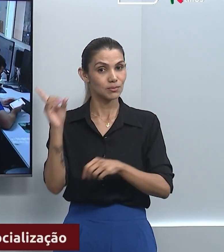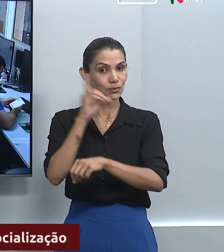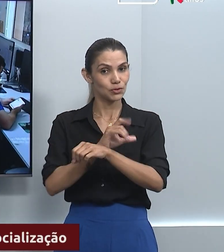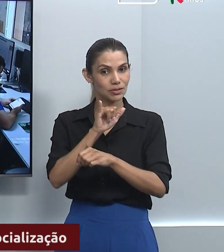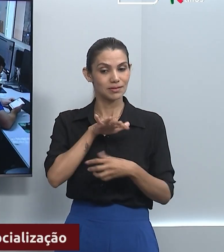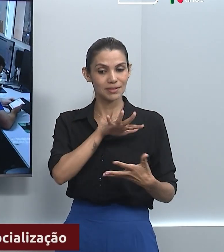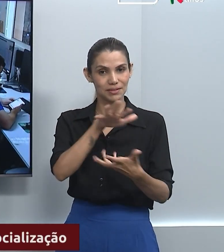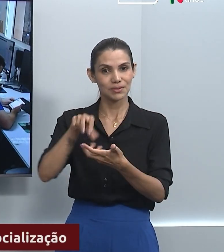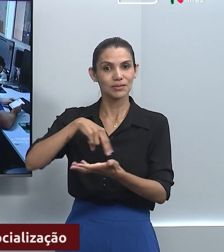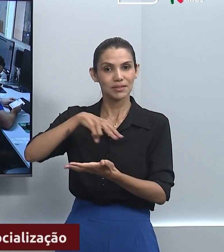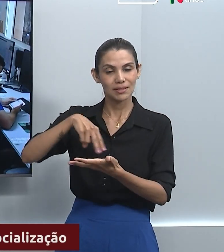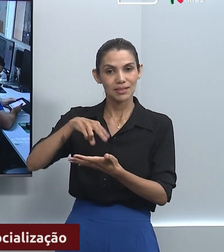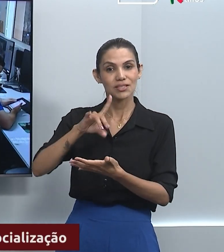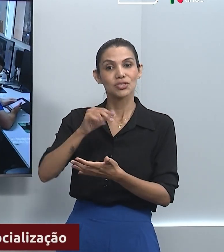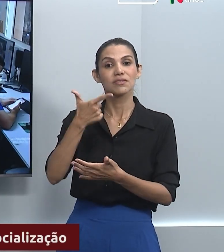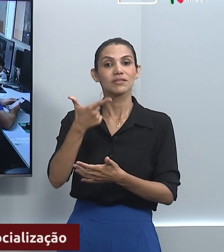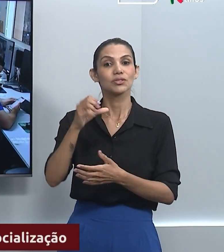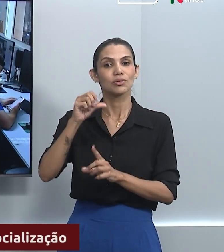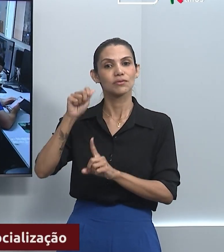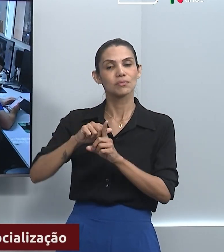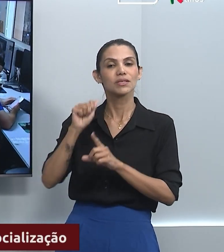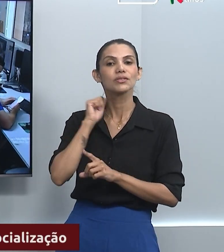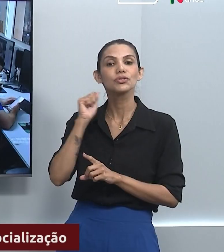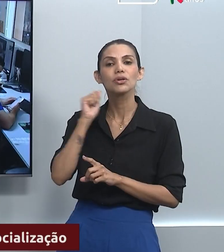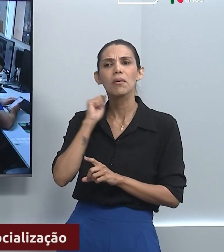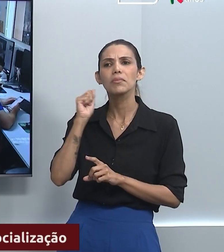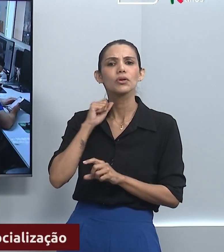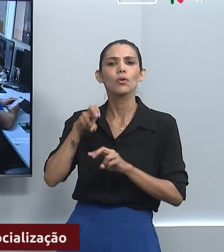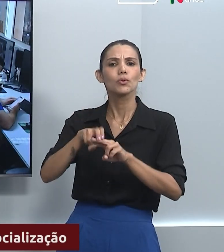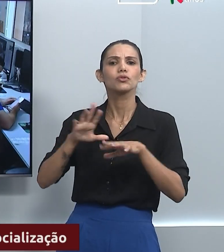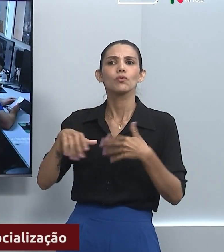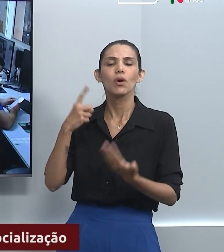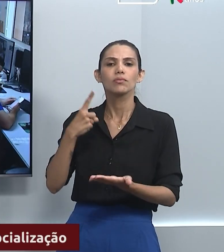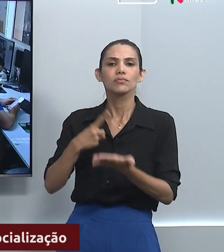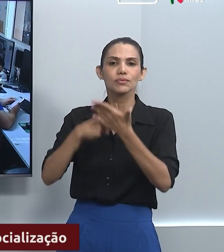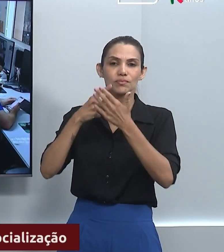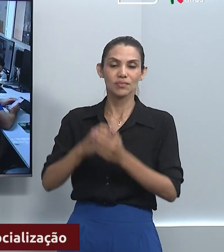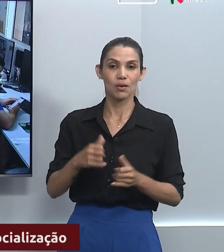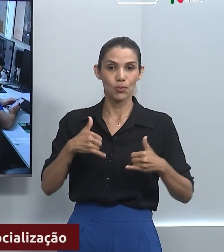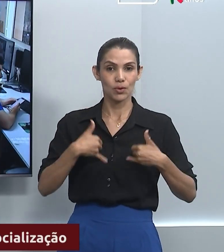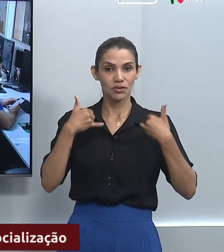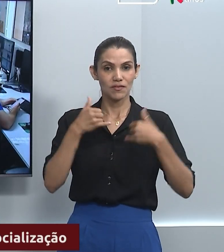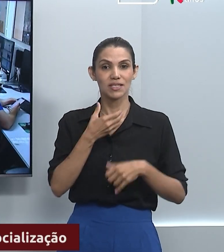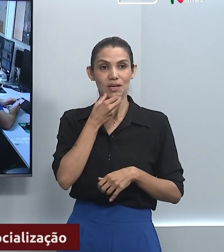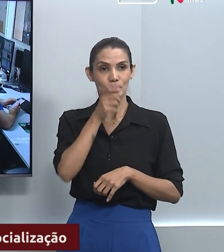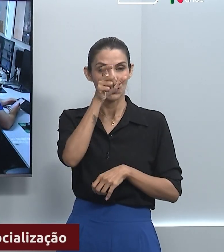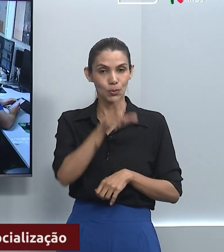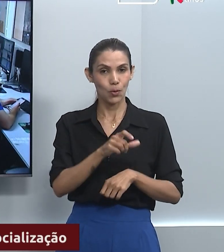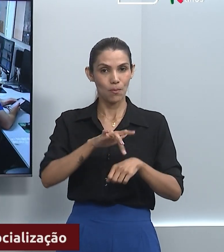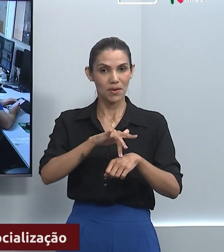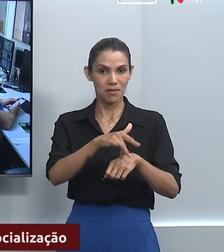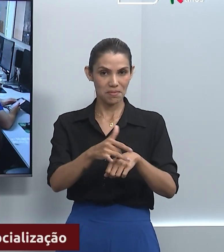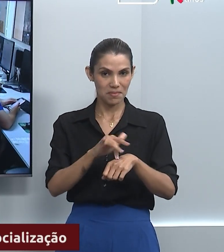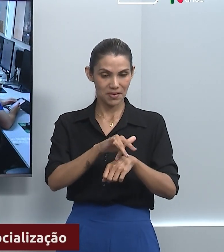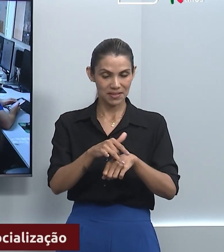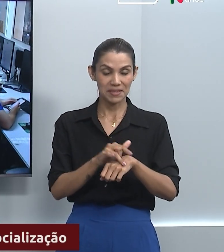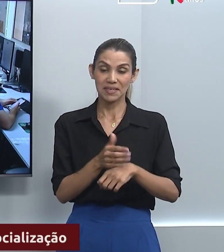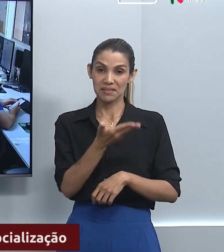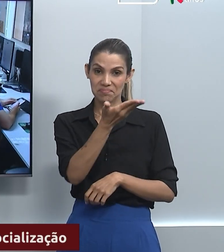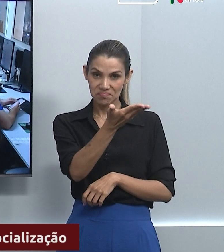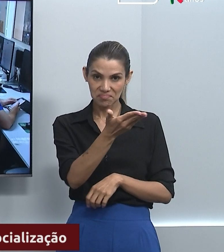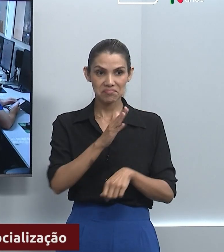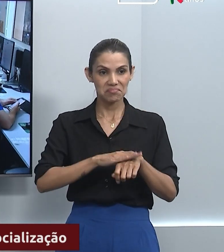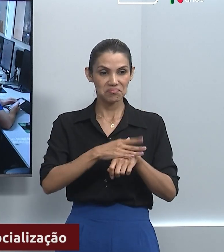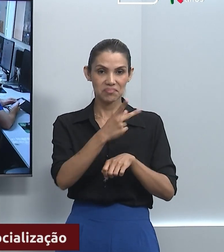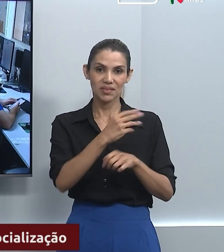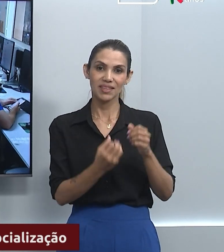da Dança, 29 de abril foi escolhido por ser o aniversário do bailarino e coreógrafo francês Jean-Georges Nover, que ele escreveu